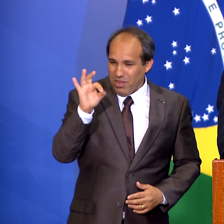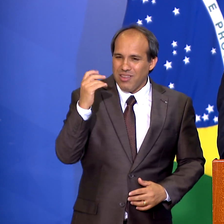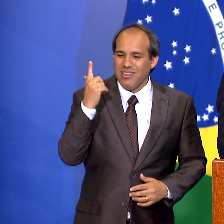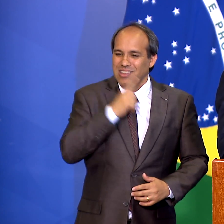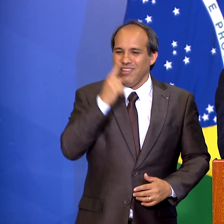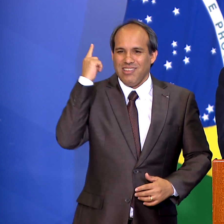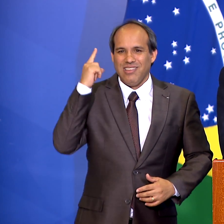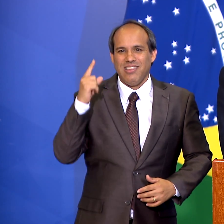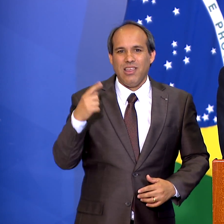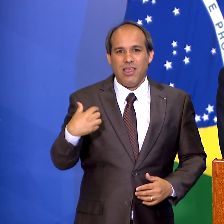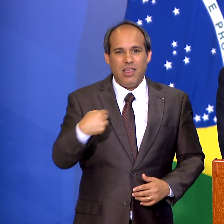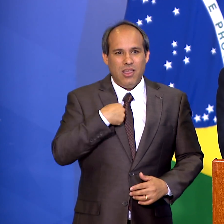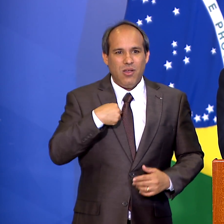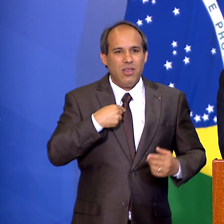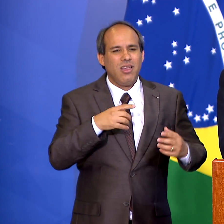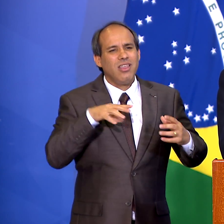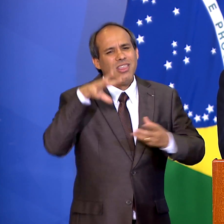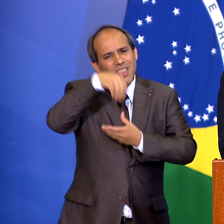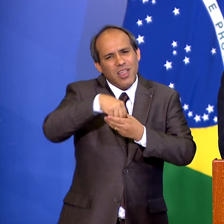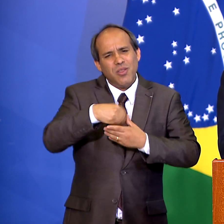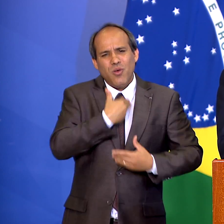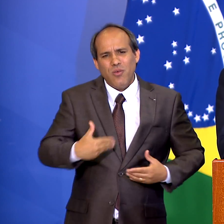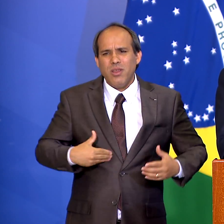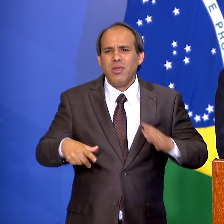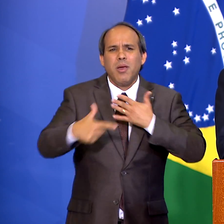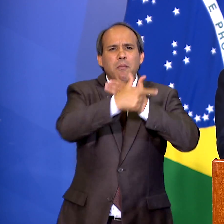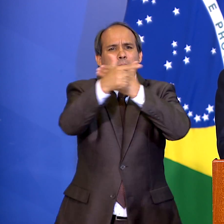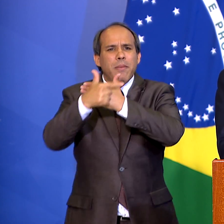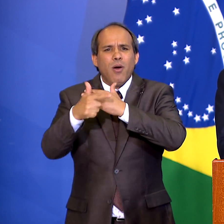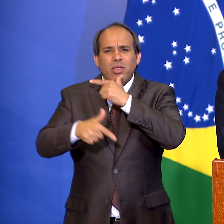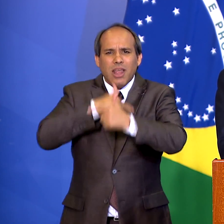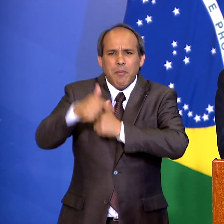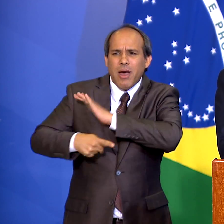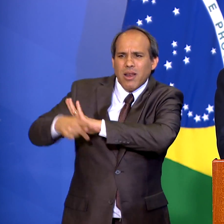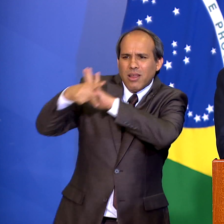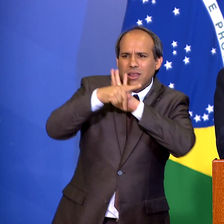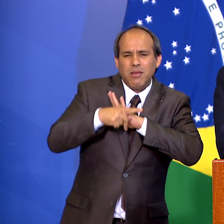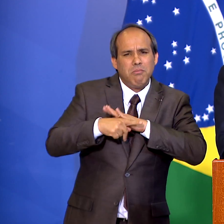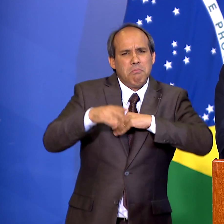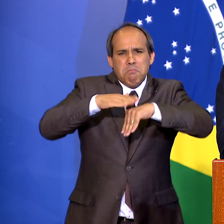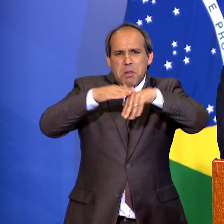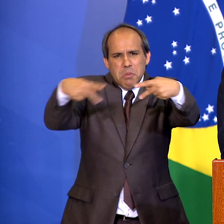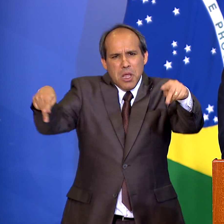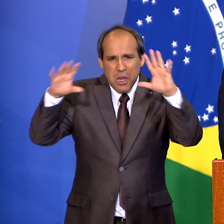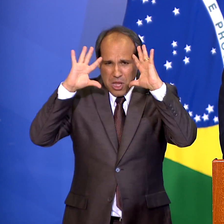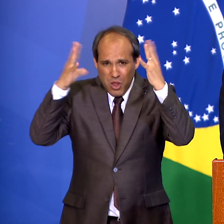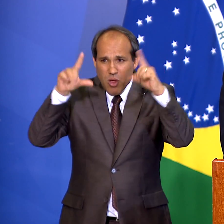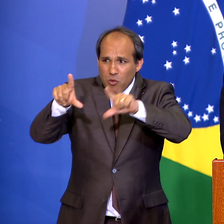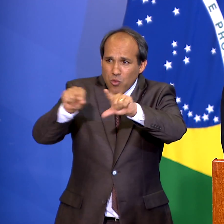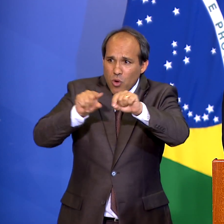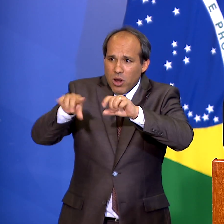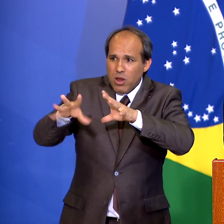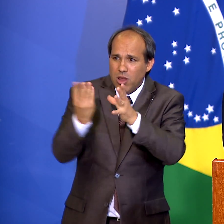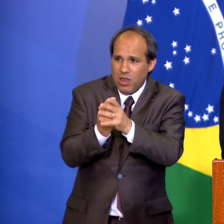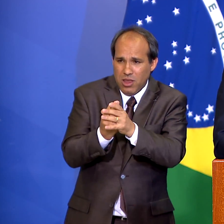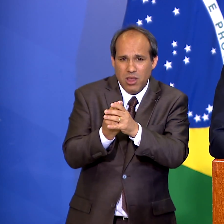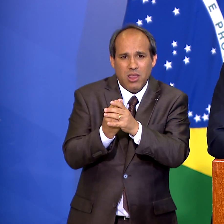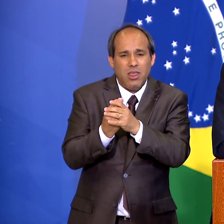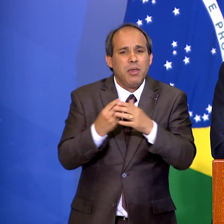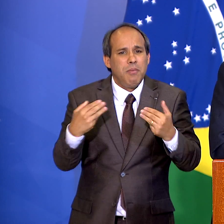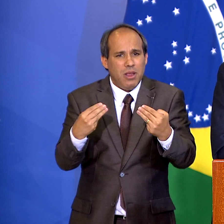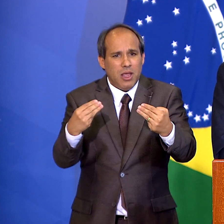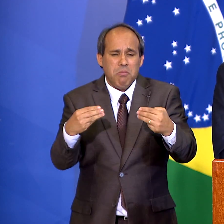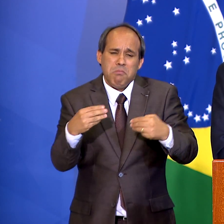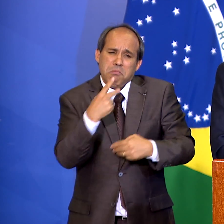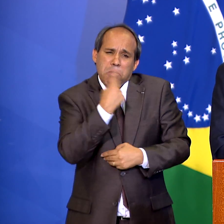que cada um, né, tem o seu trabalho, tem a sua autonomia para escolher pessoas e tocar o